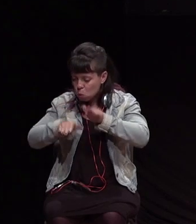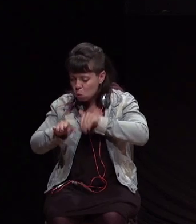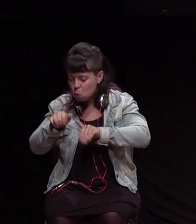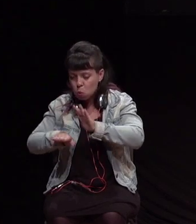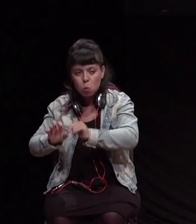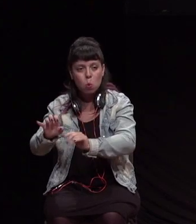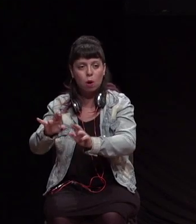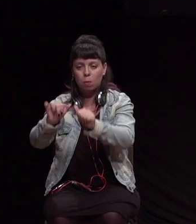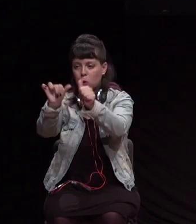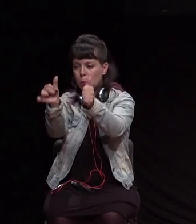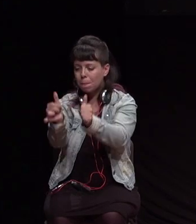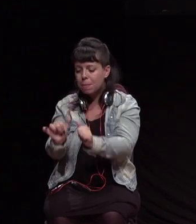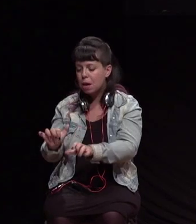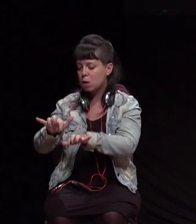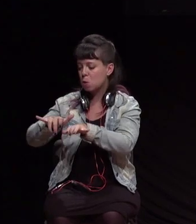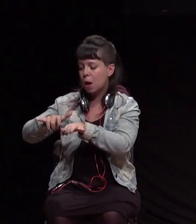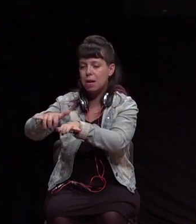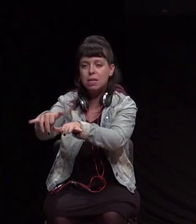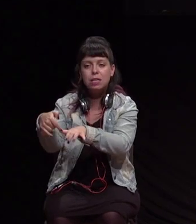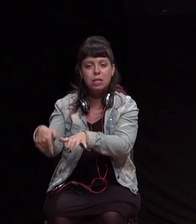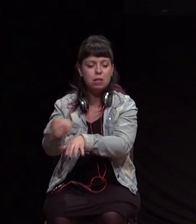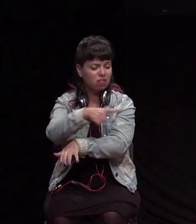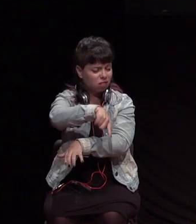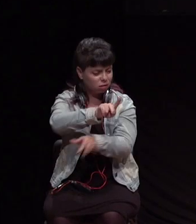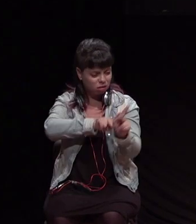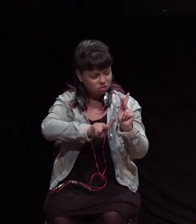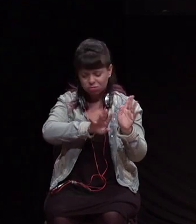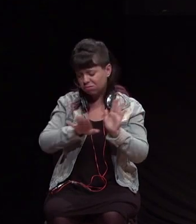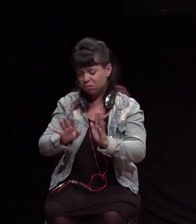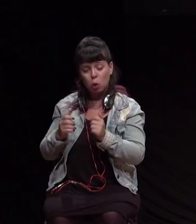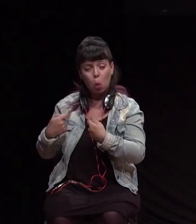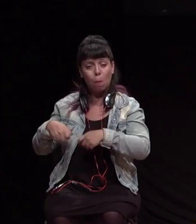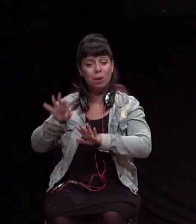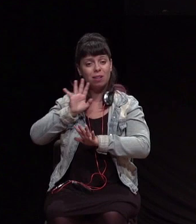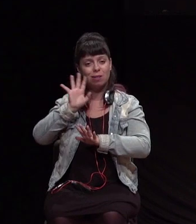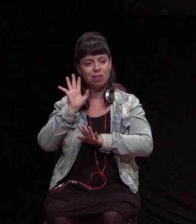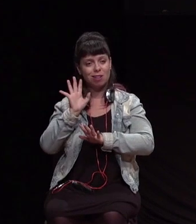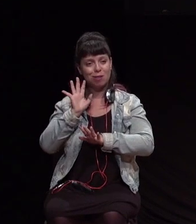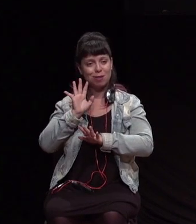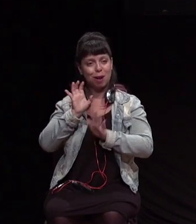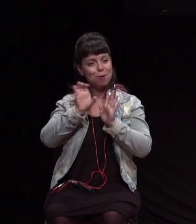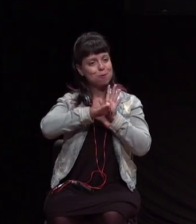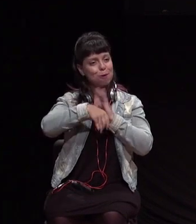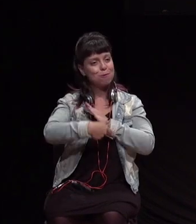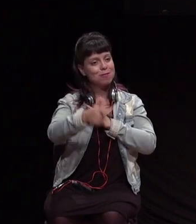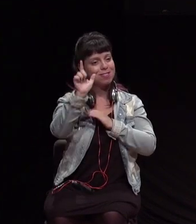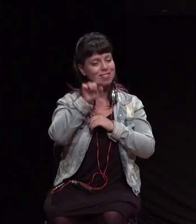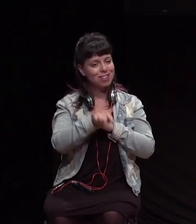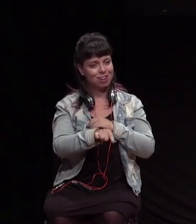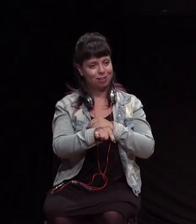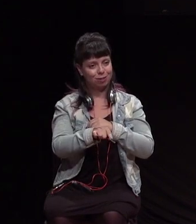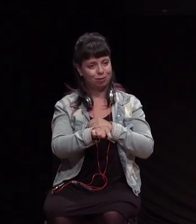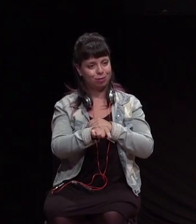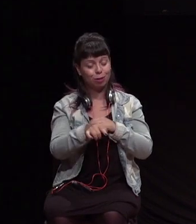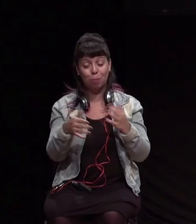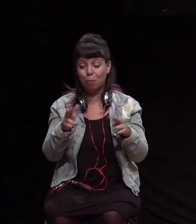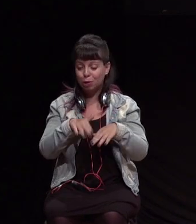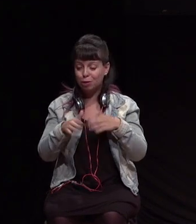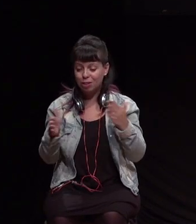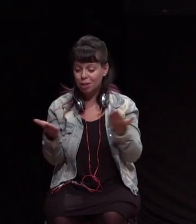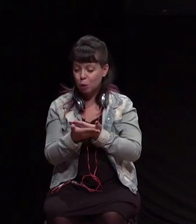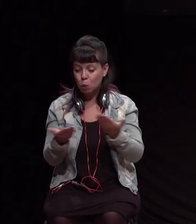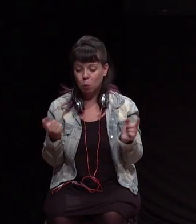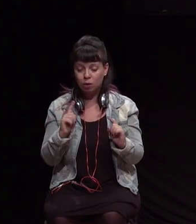física, que é uma estabilidade do monumento, da centralidade política e das suas relações de poder, né? E essas relações não necessariamente se conectam, né? Por isso que os